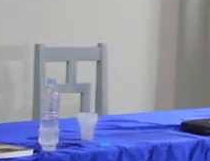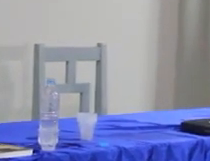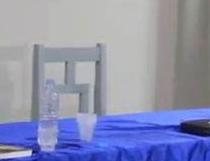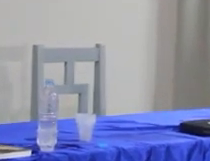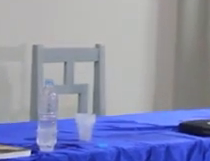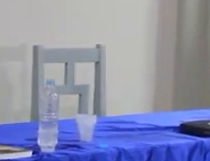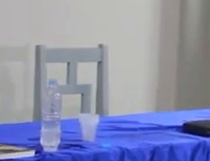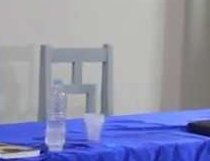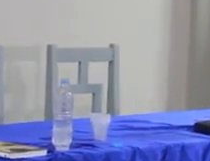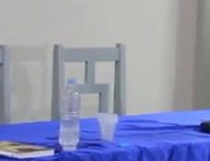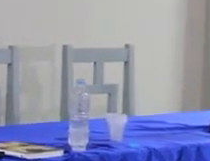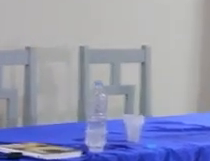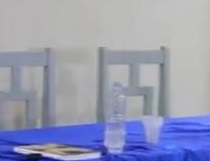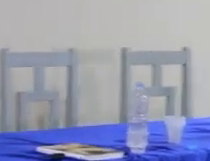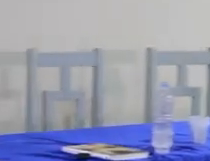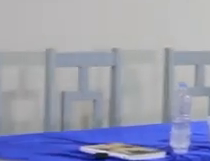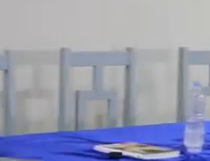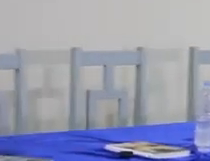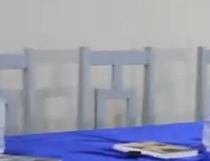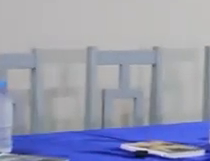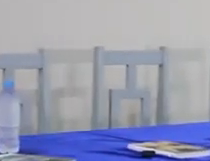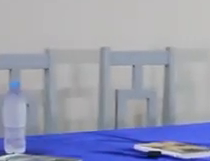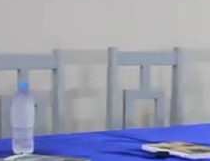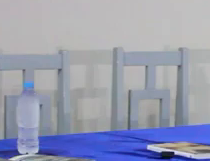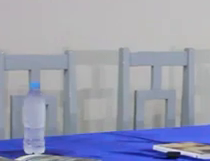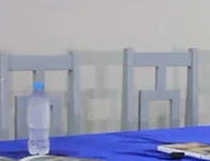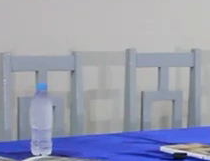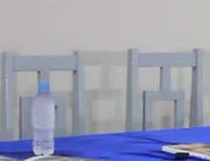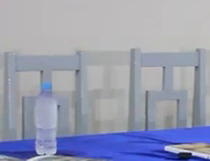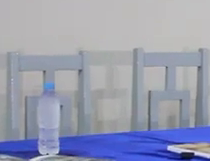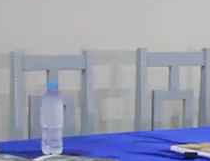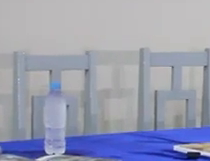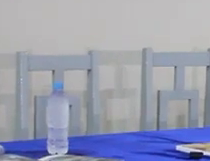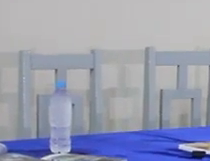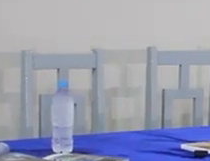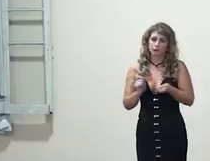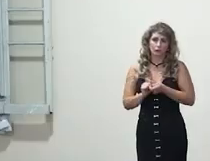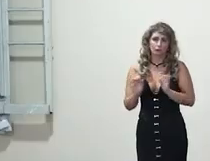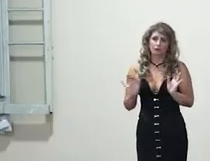ter atividades e estava previsto dentro do trem, e não foi feito.